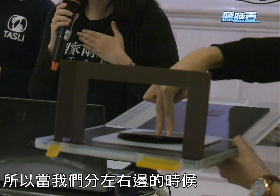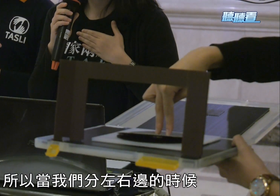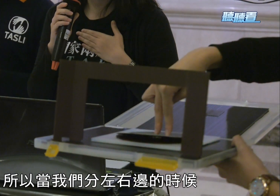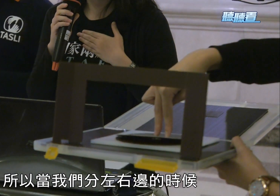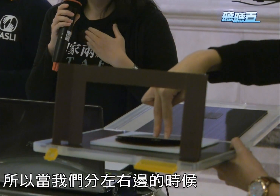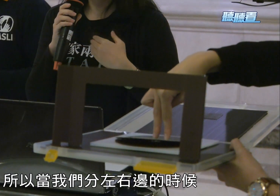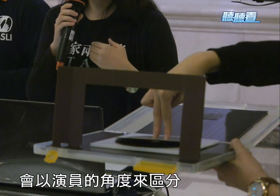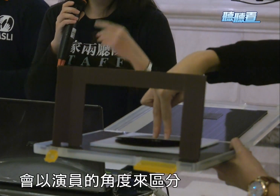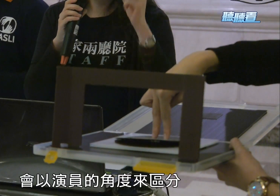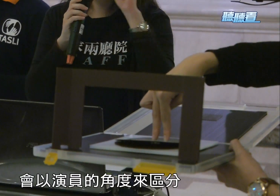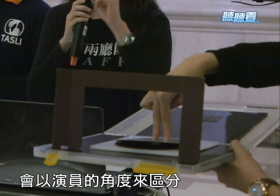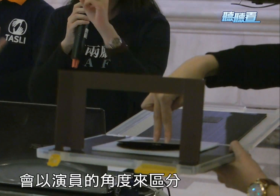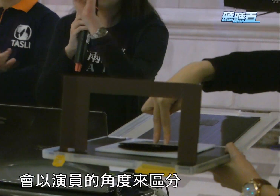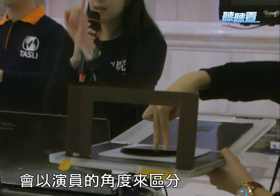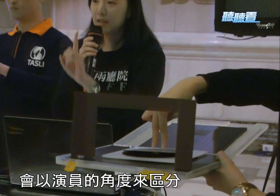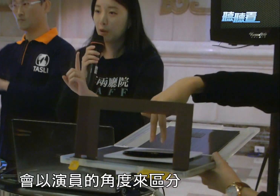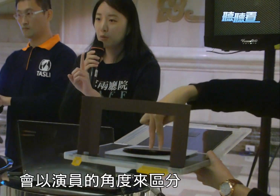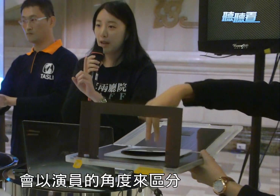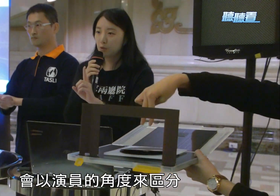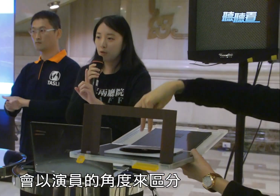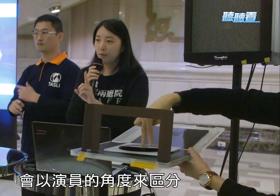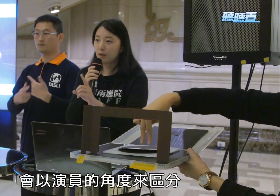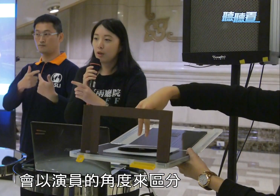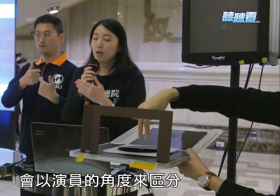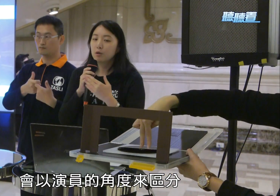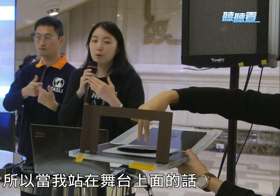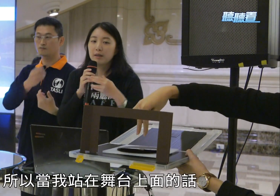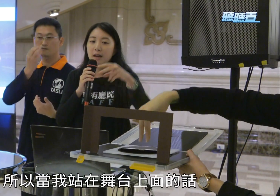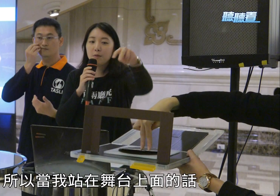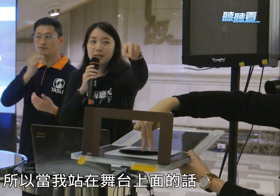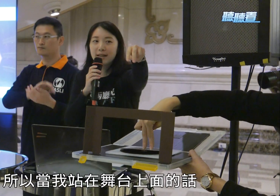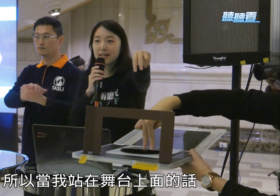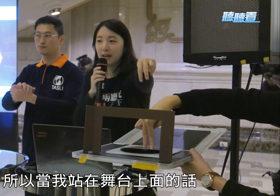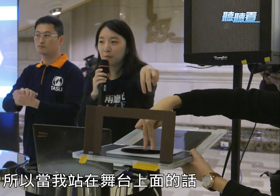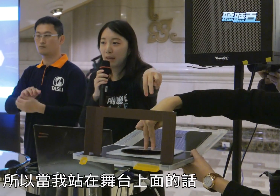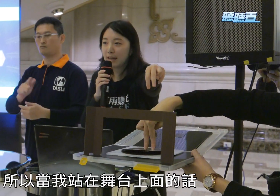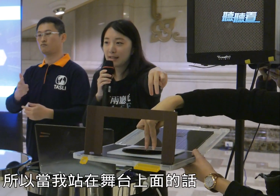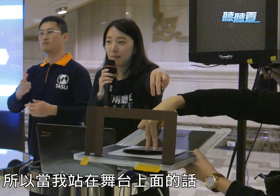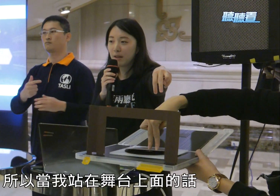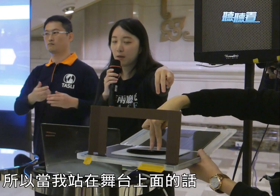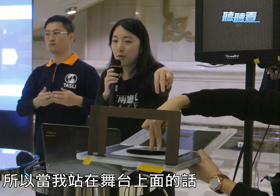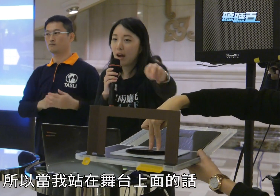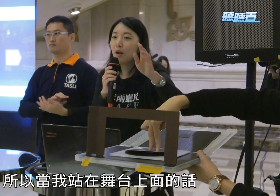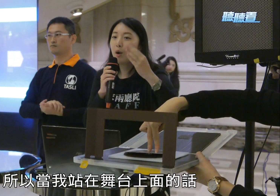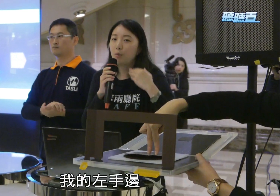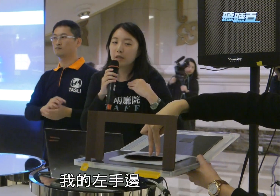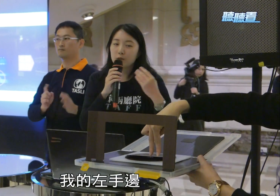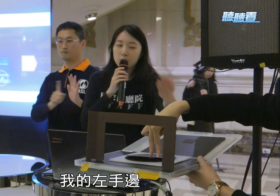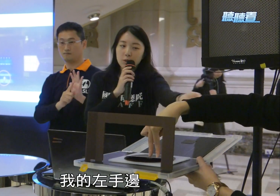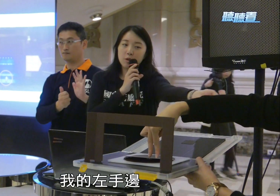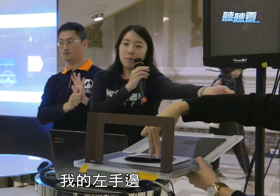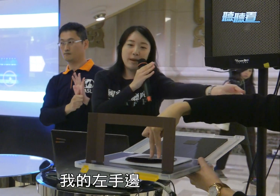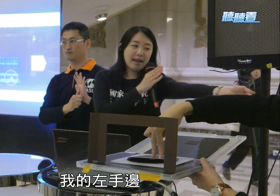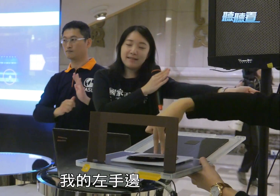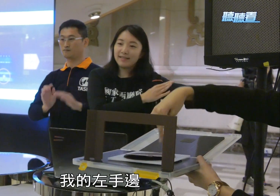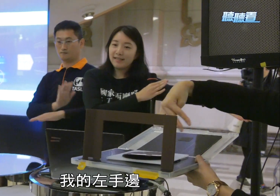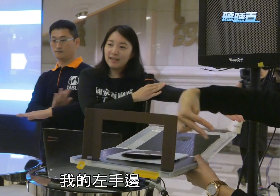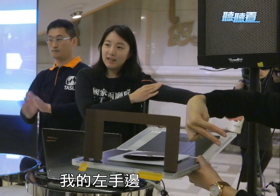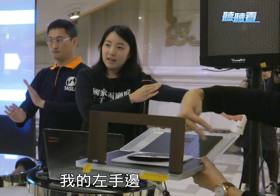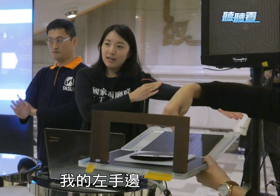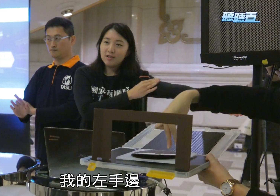右边的时候，会以演员的角度来区分。所以，当我站在舞台上面的话，我的左手